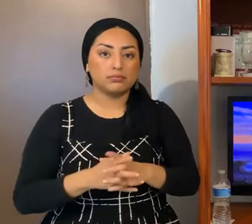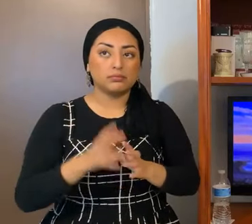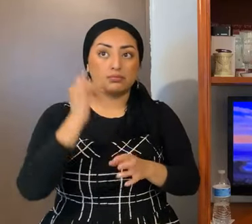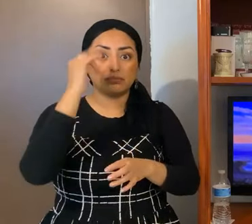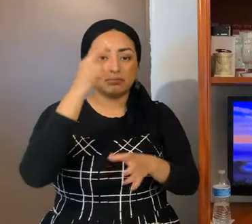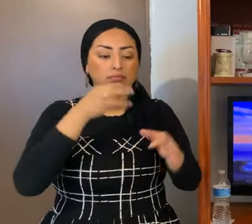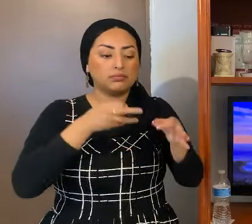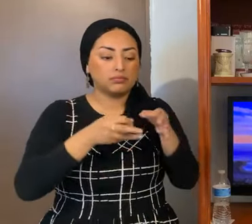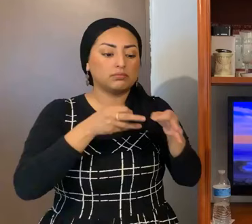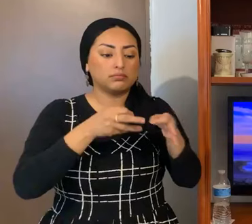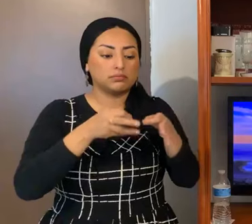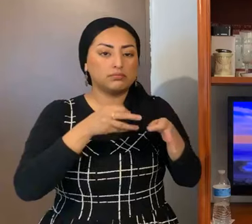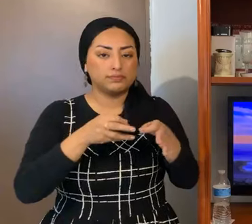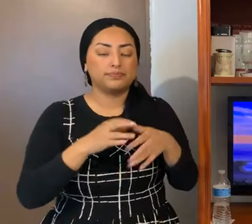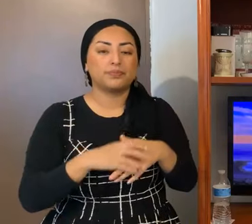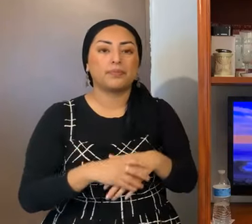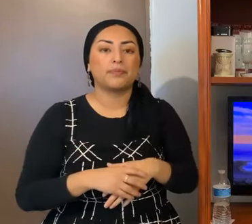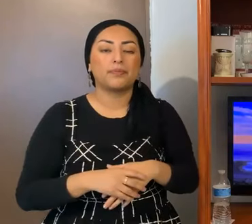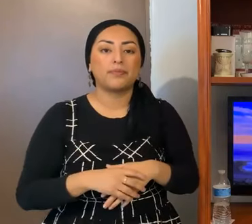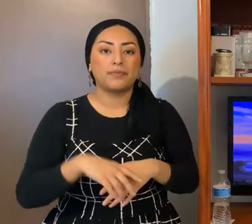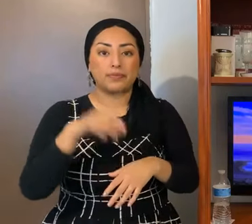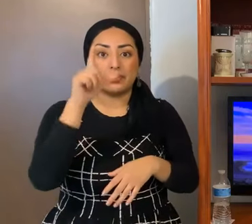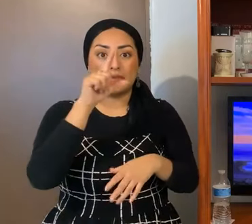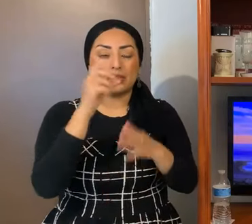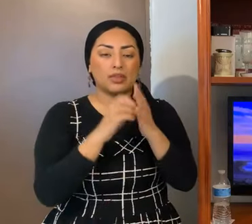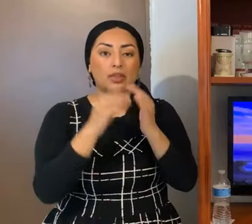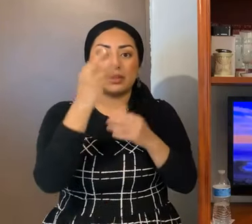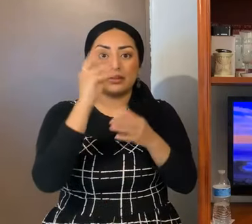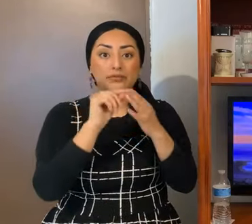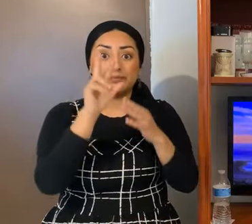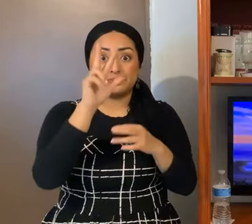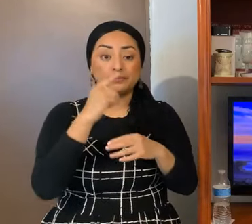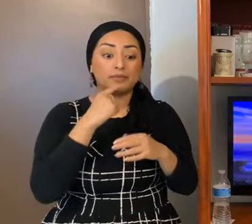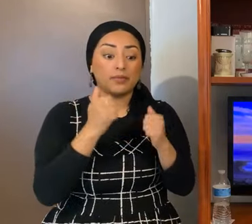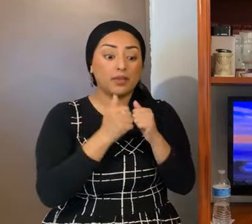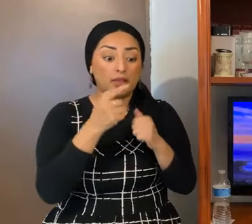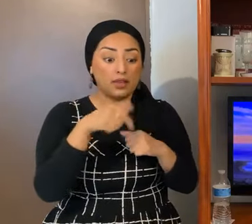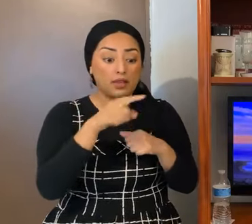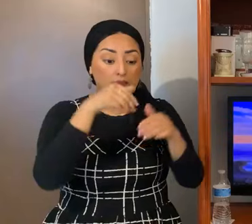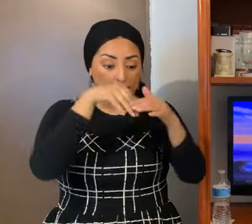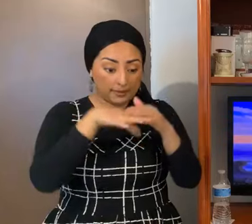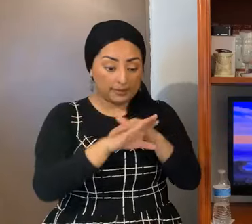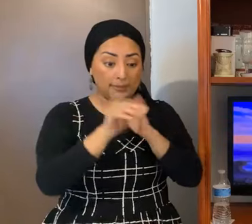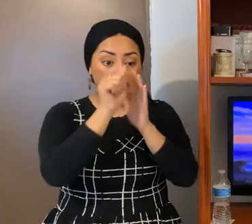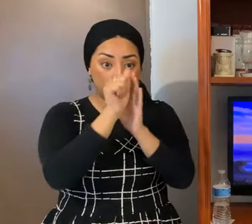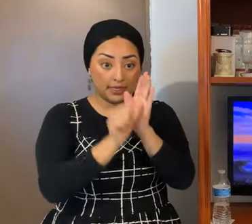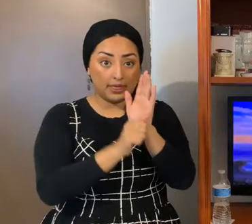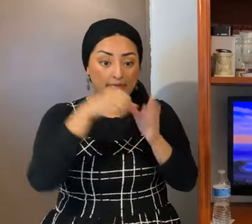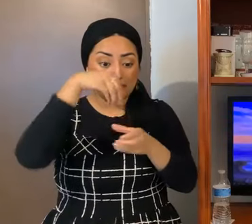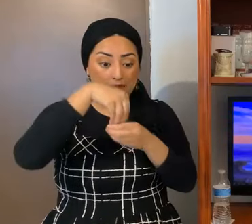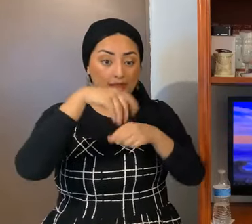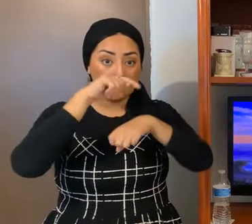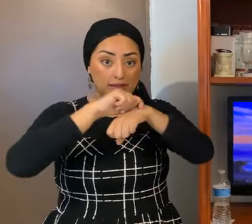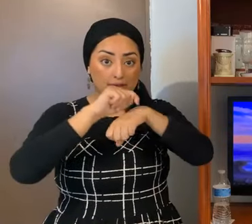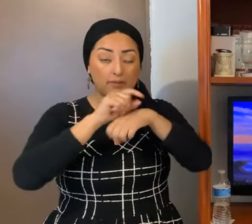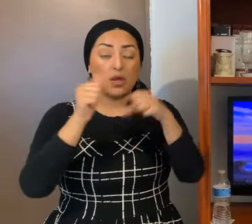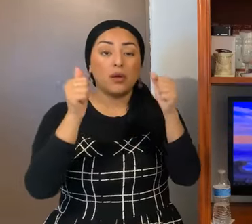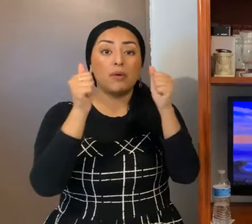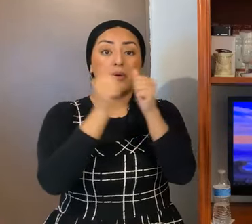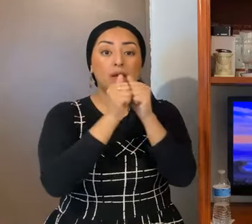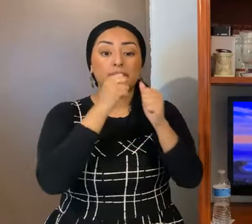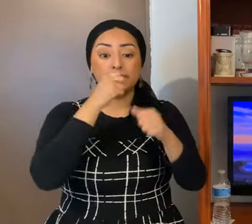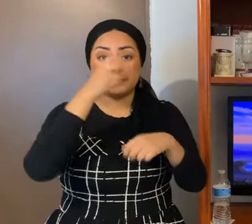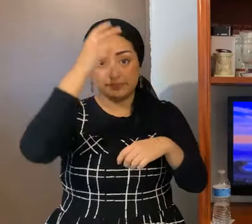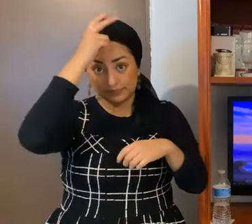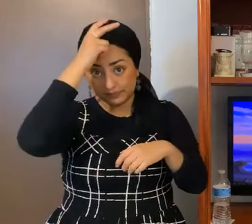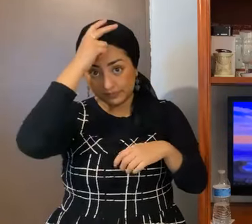las siguientes instrucciones, vamos a seguir leyendo. Levítico 16, 3. Con esto entrará Aarón en el Mishkan, con un becerro para expiación y